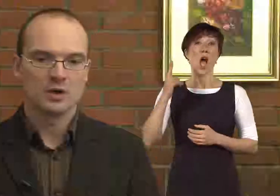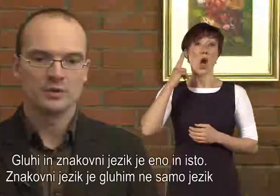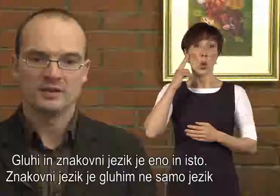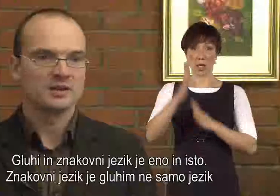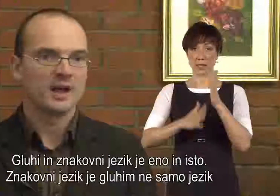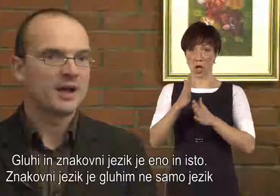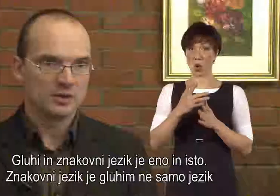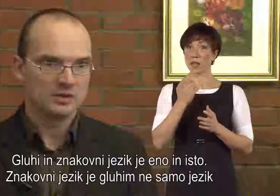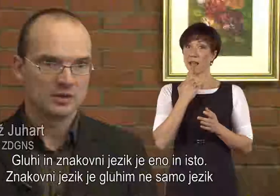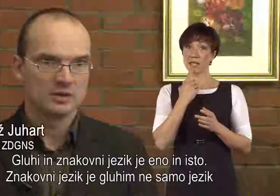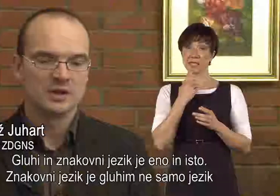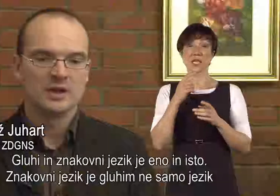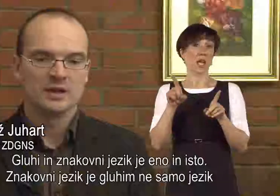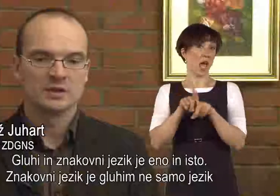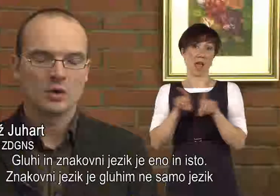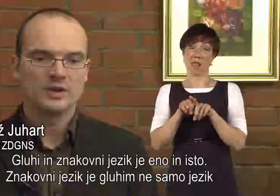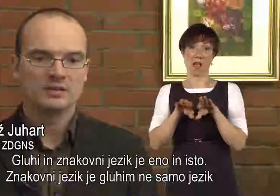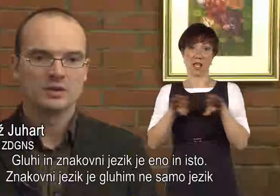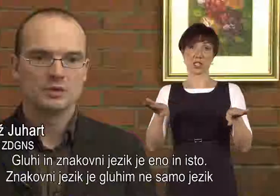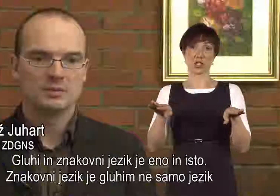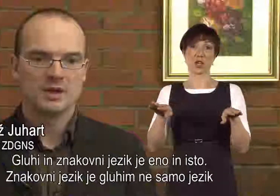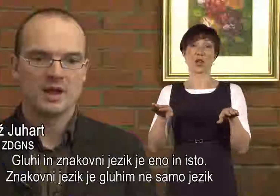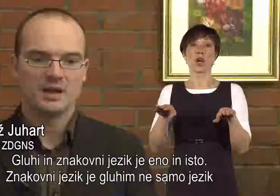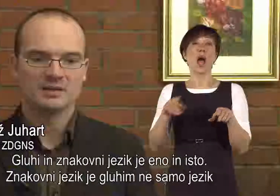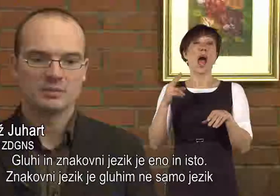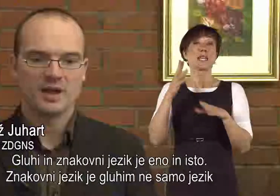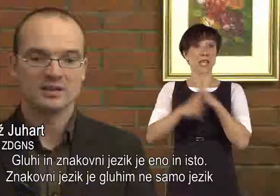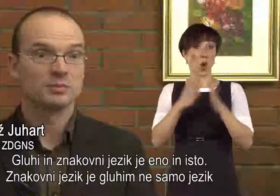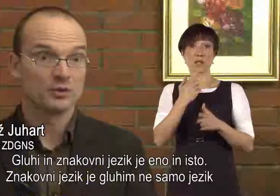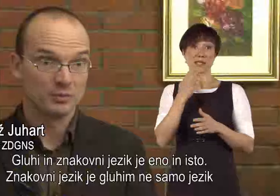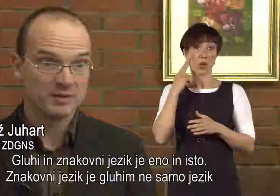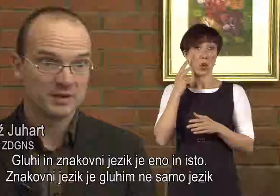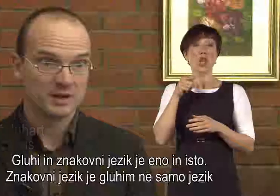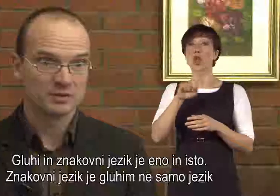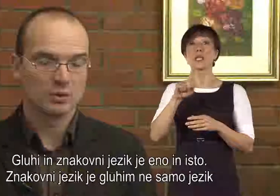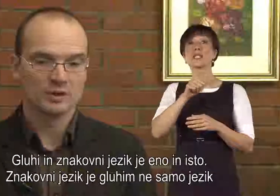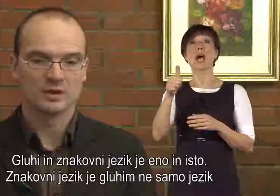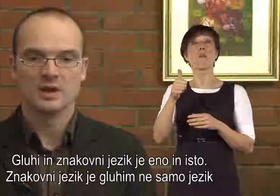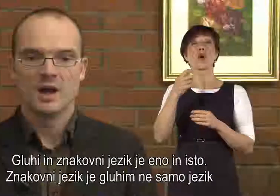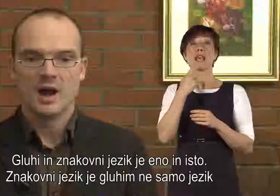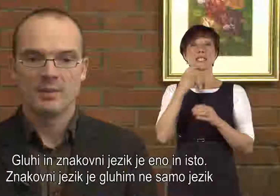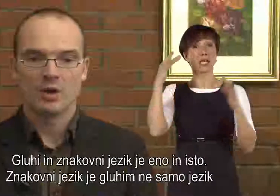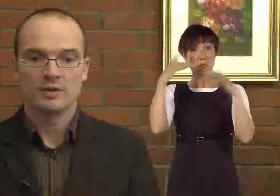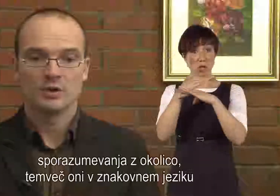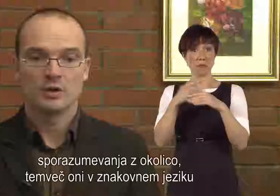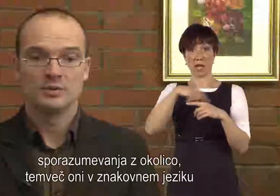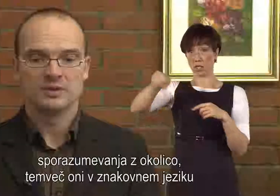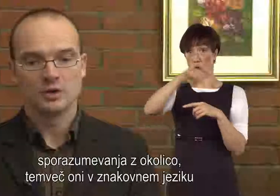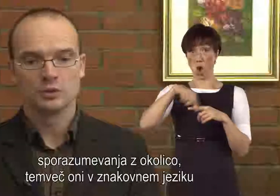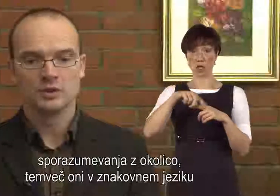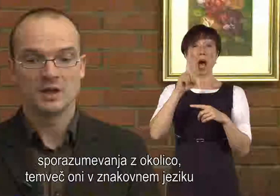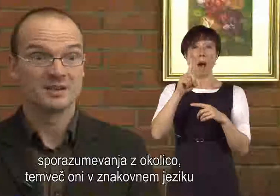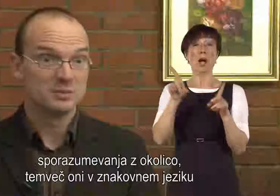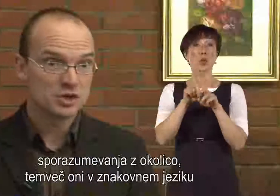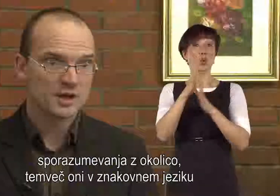Gluhi znakovni jezik je eno in isto. Znakovni jezik gluhim je ne samo jezik sporazumevanja z okolico, ampak oni v znakovnem